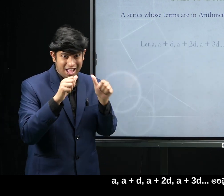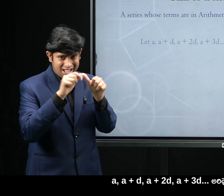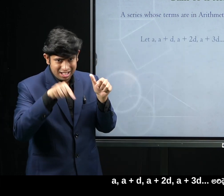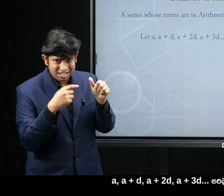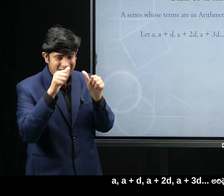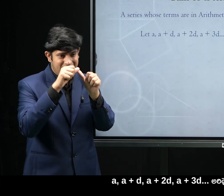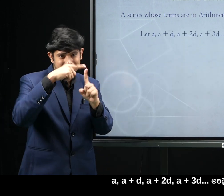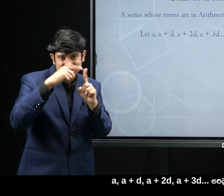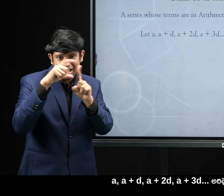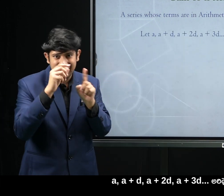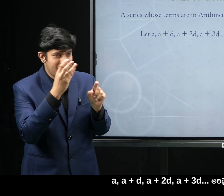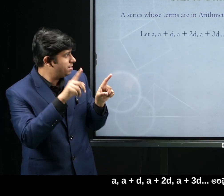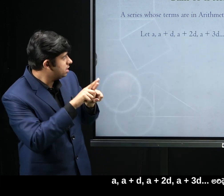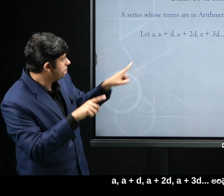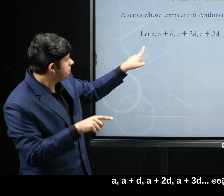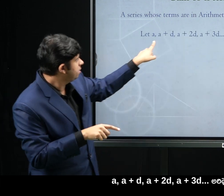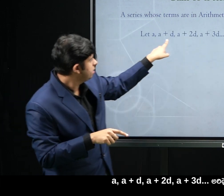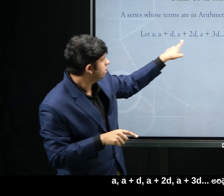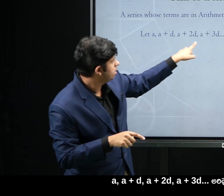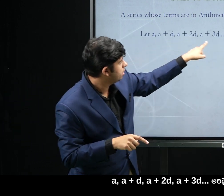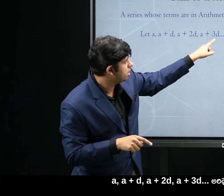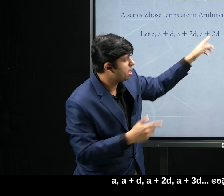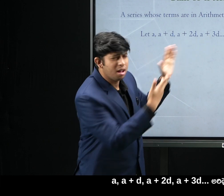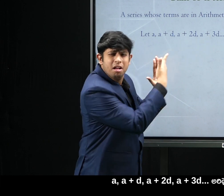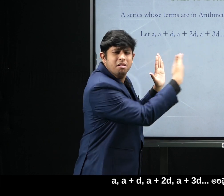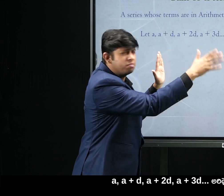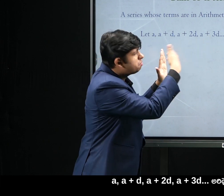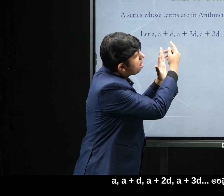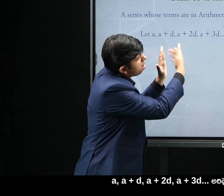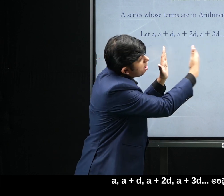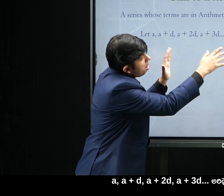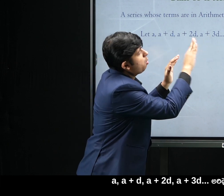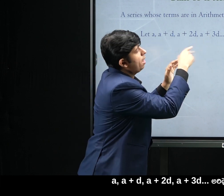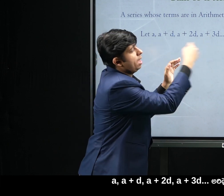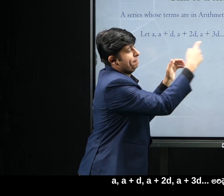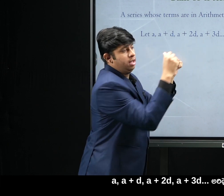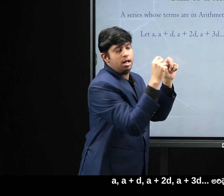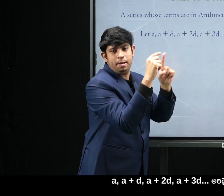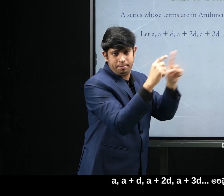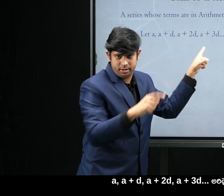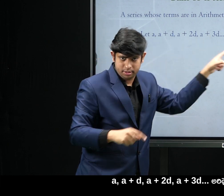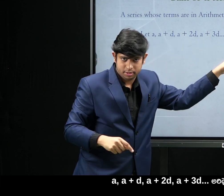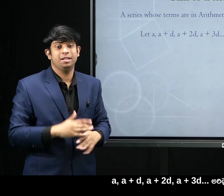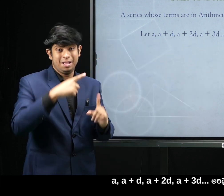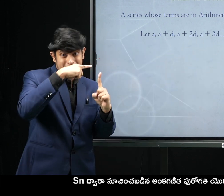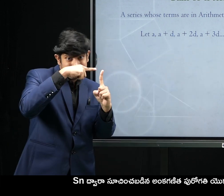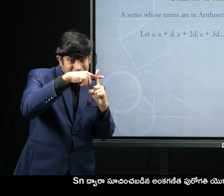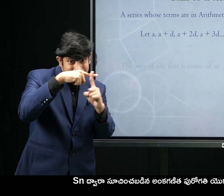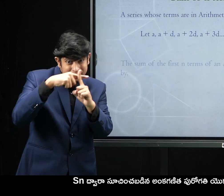A ప్లస్ డి, A ప్లస్ 2D, A ప్లస్ 3D అర్థమెటిక్ ప్రోగ్రెషన్గా ఉండనివ్వండి. Sn